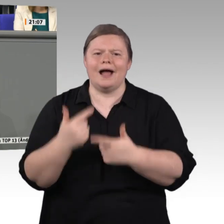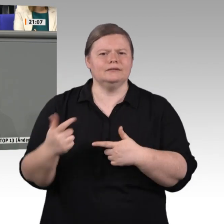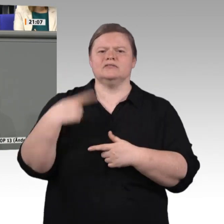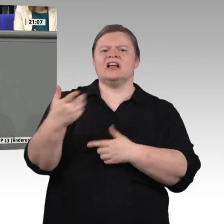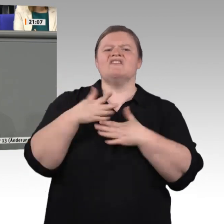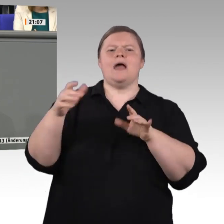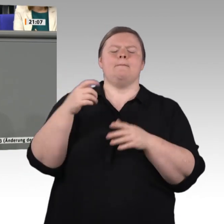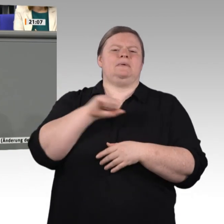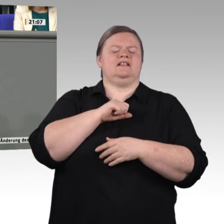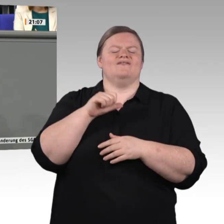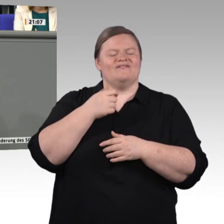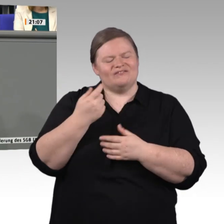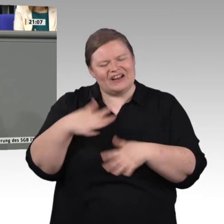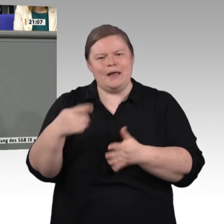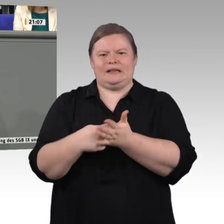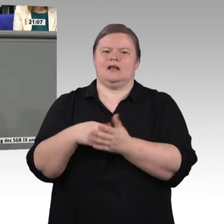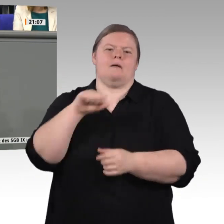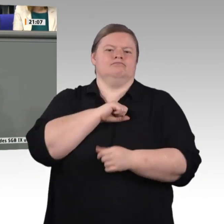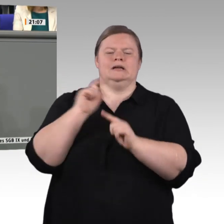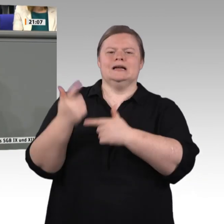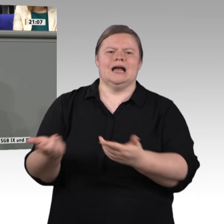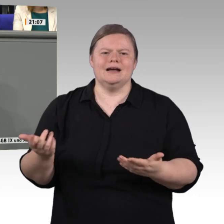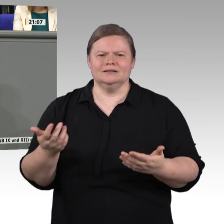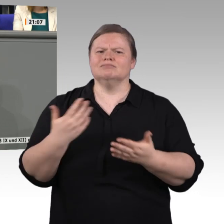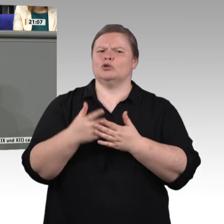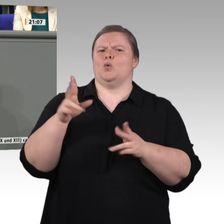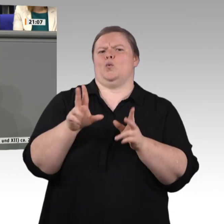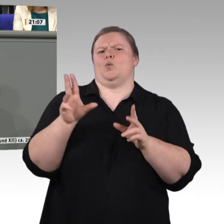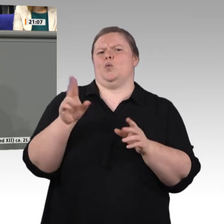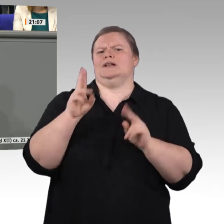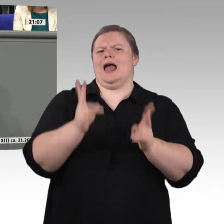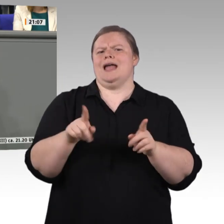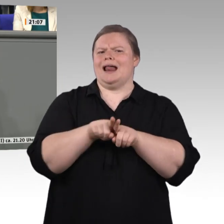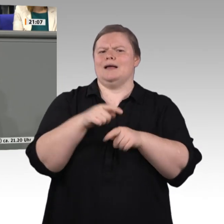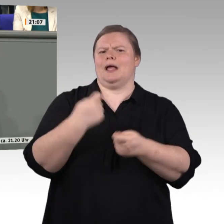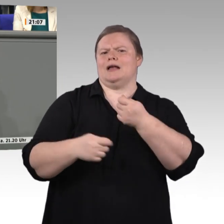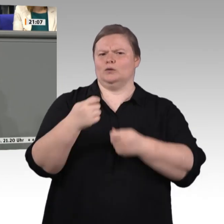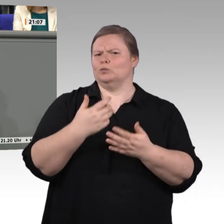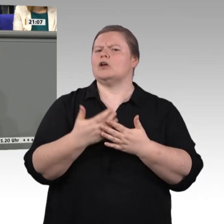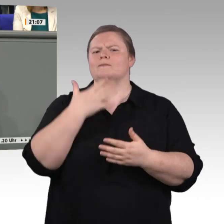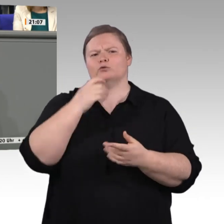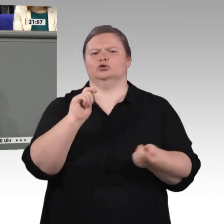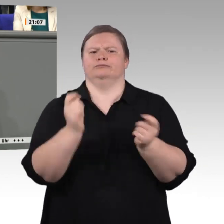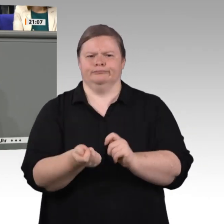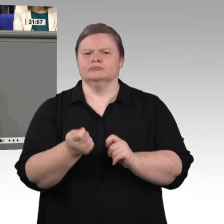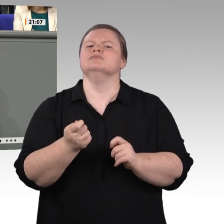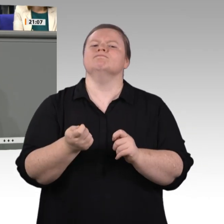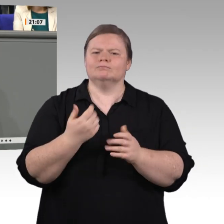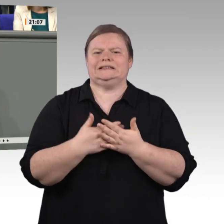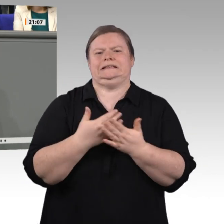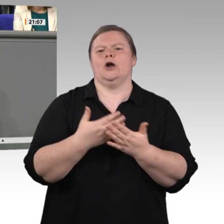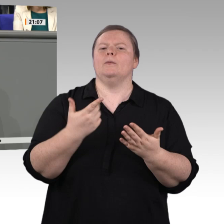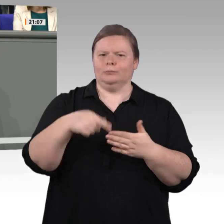Thematik der Ermittlung von durchschnittlichen Warmmieten zur Ermittlung von Bedarfssätzen betrifft, werden